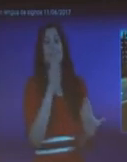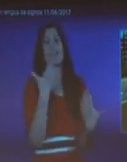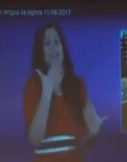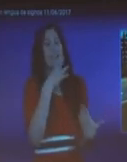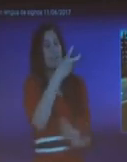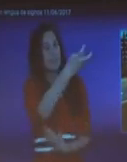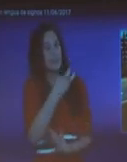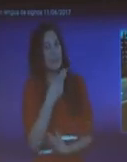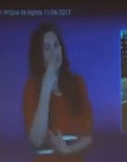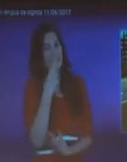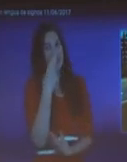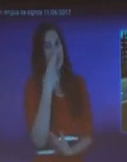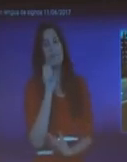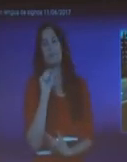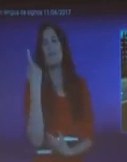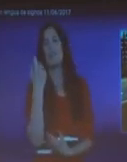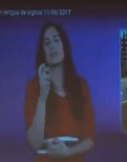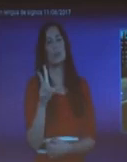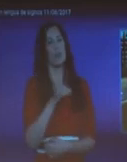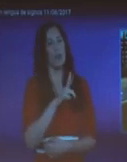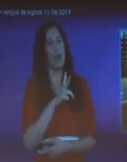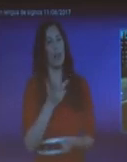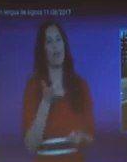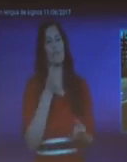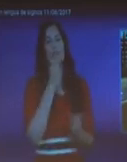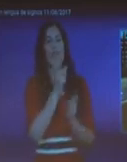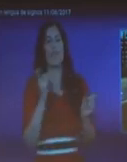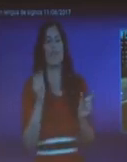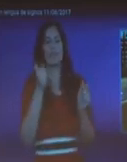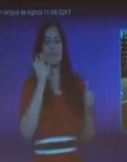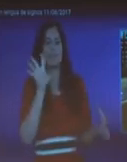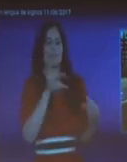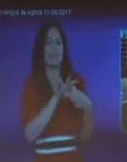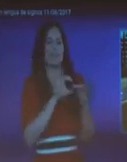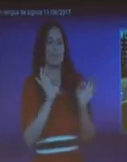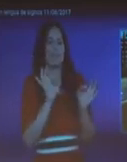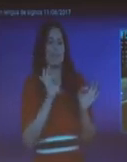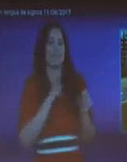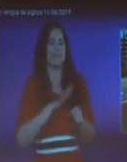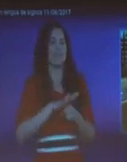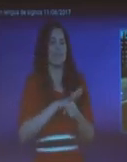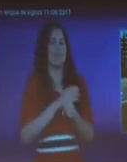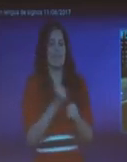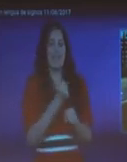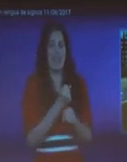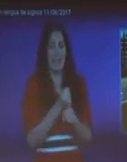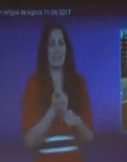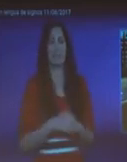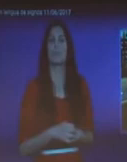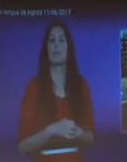o decirles gracias, o decirles gracias por su visita, sobre todo cordialidad y palabras que son necesarias en el